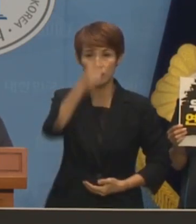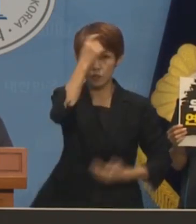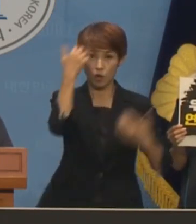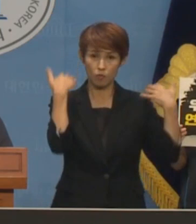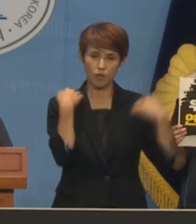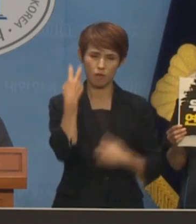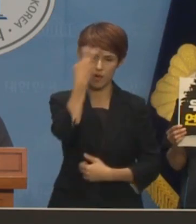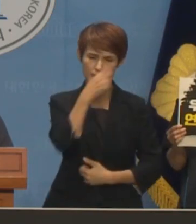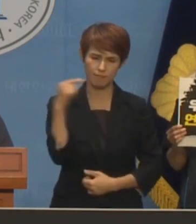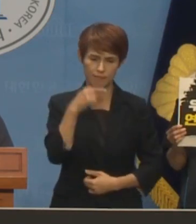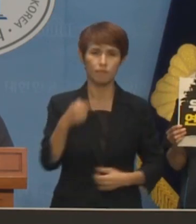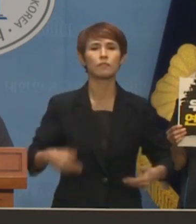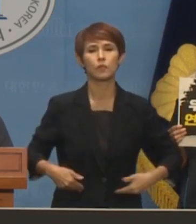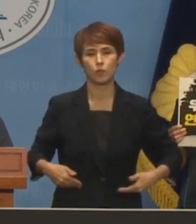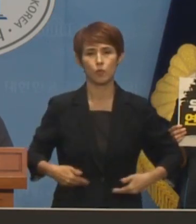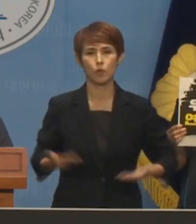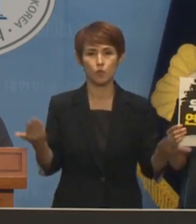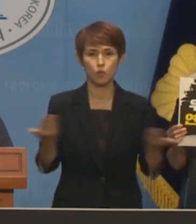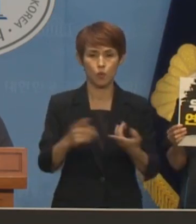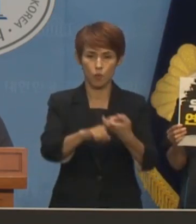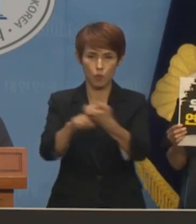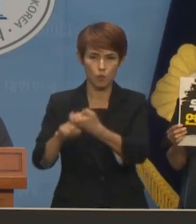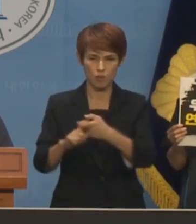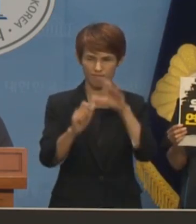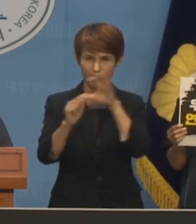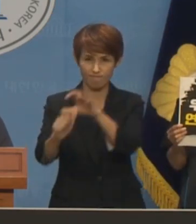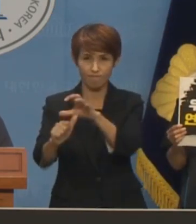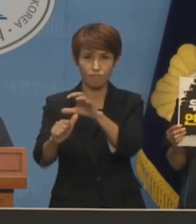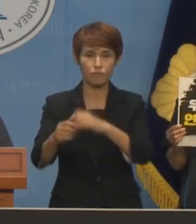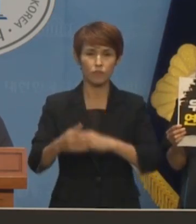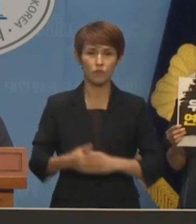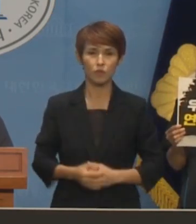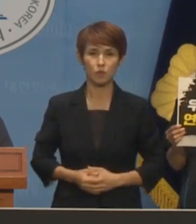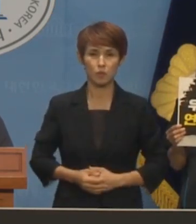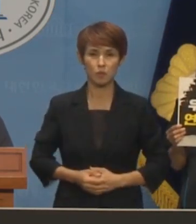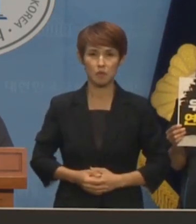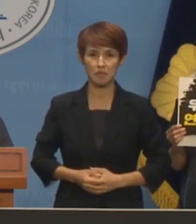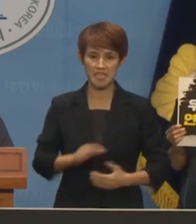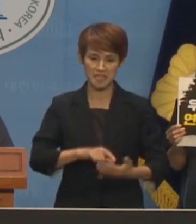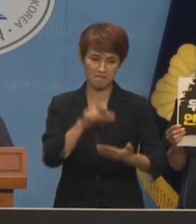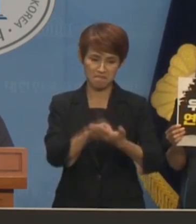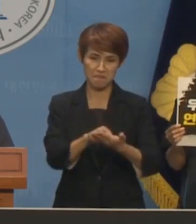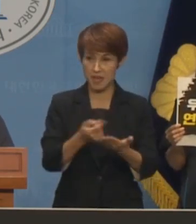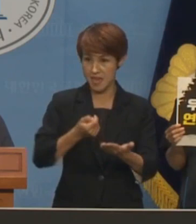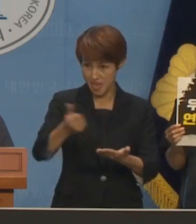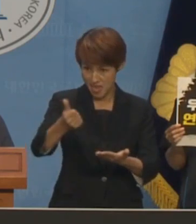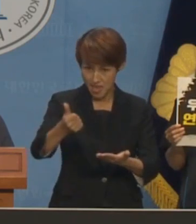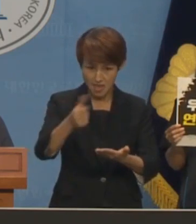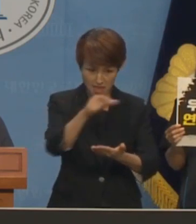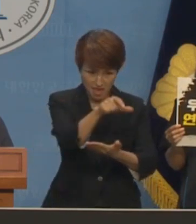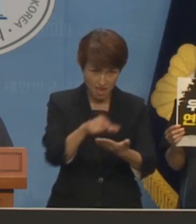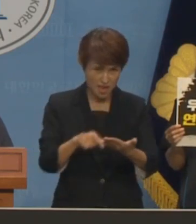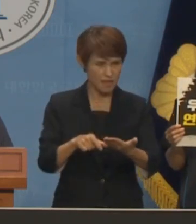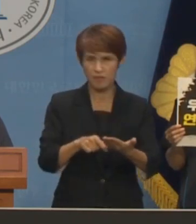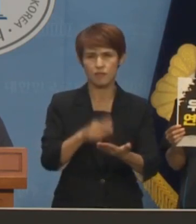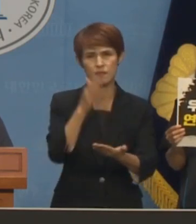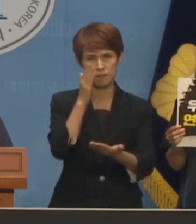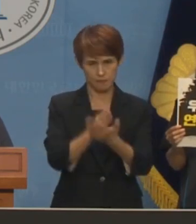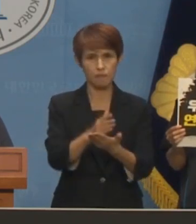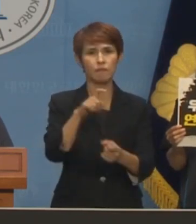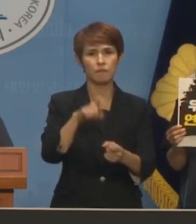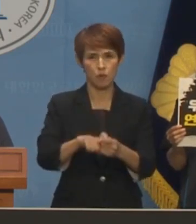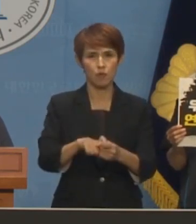철저하게 해야 하고 노조 탄압과 블랙리스트 클렌징 등 부당해고 사용자로서의 책임의 피에 대해